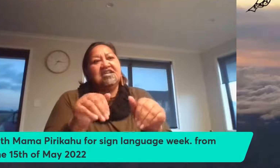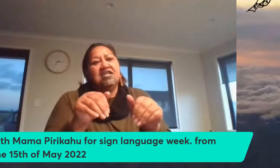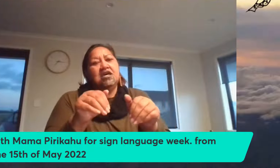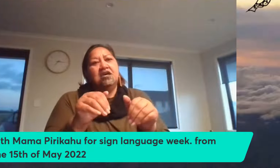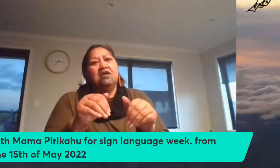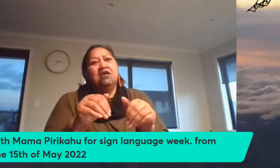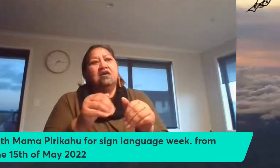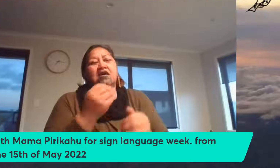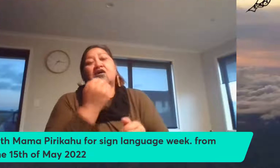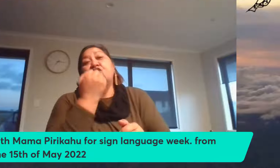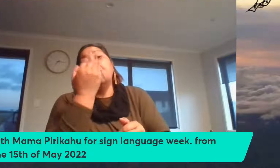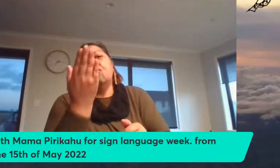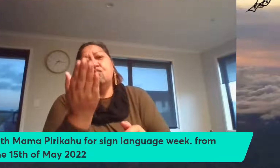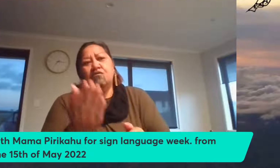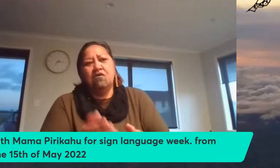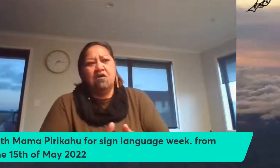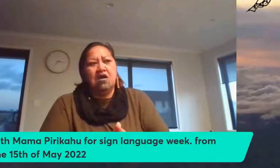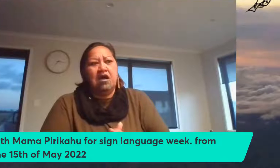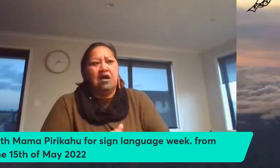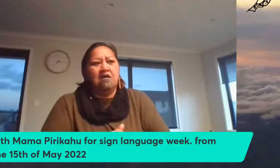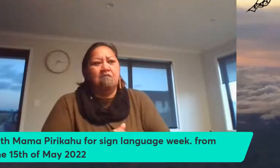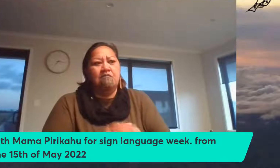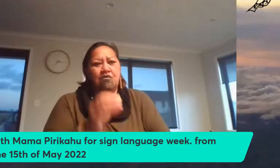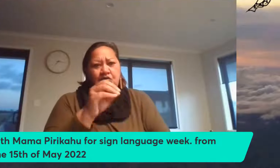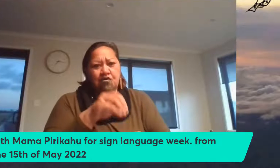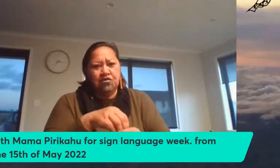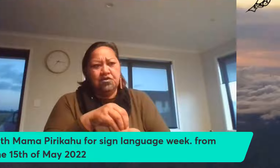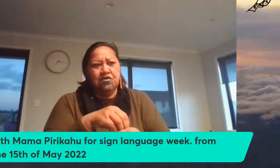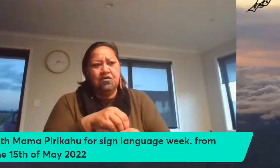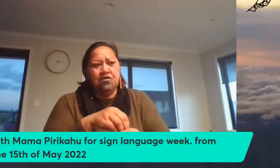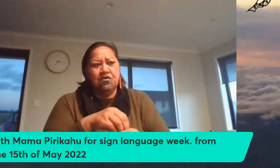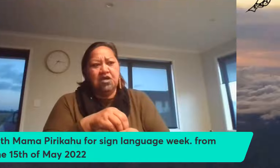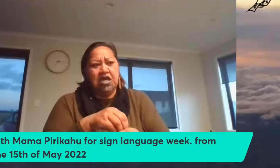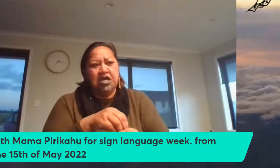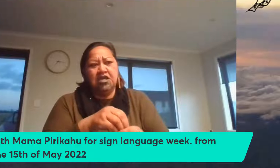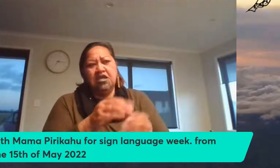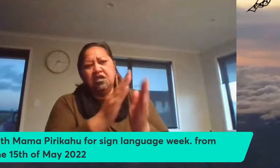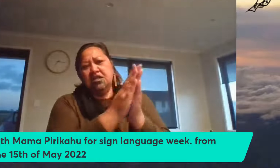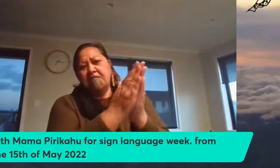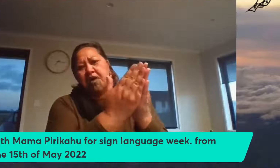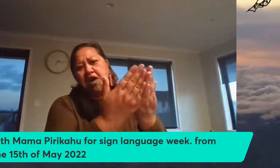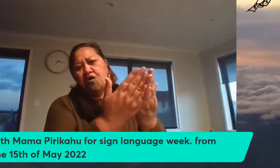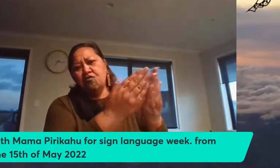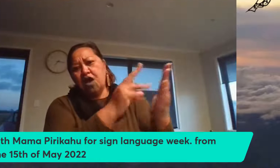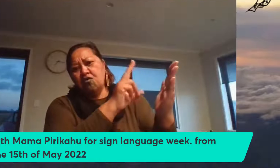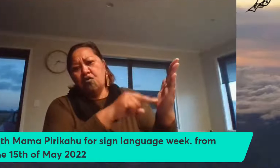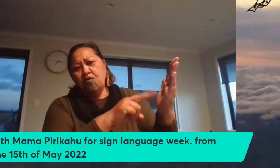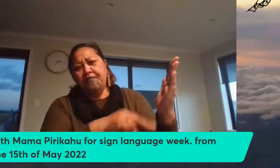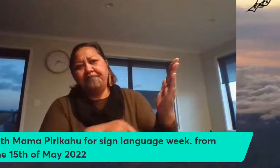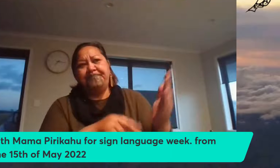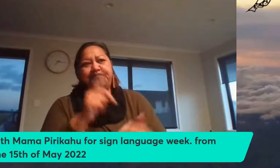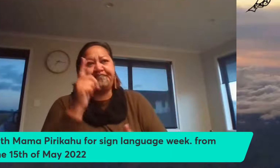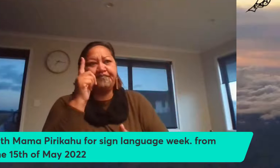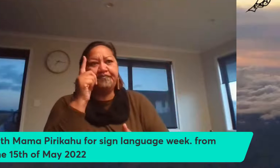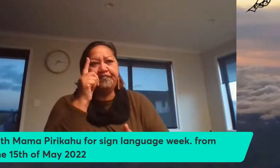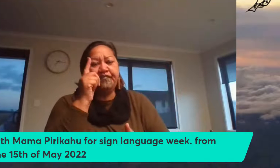I tēnei reo o roto I te marau